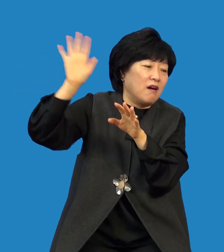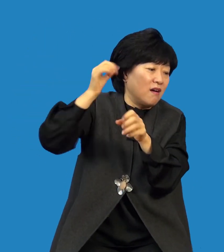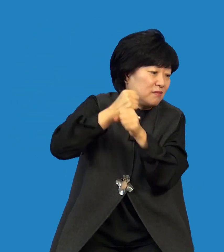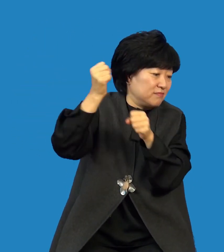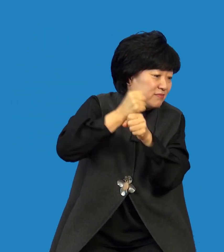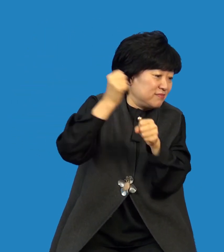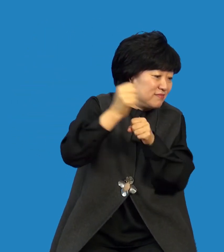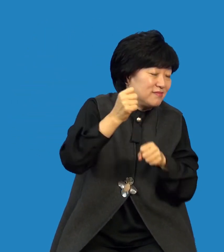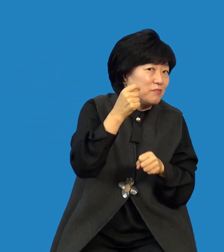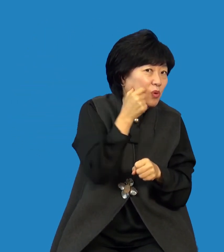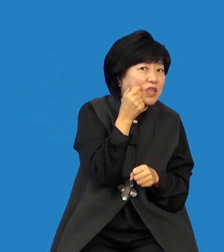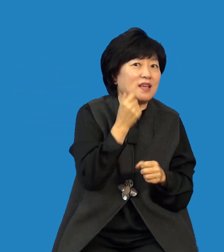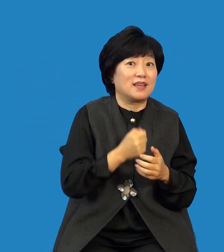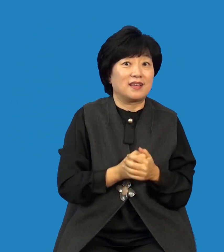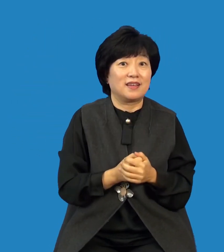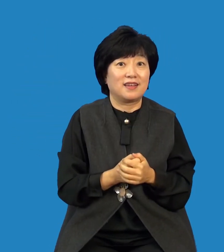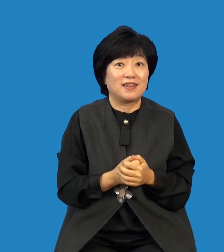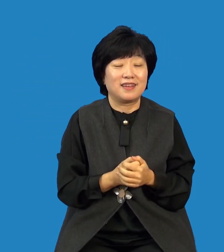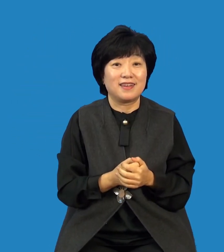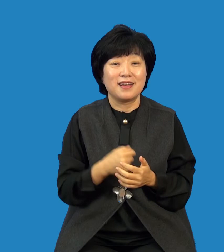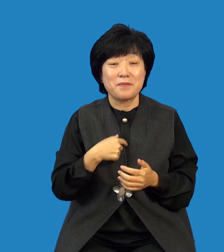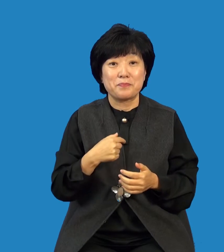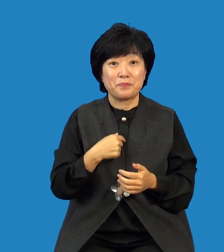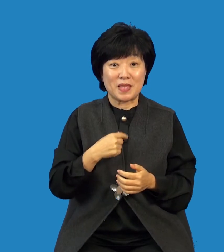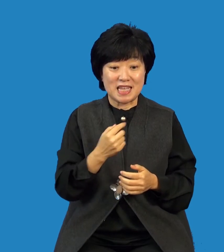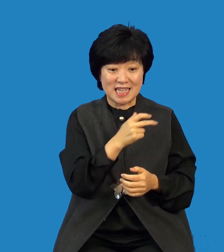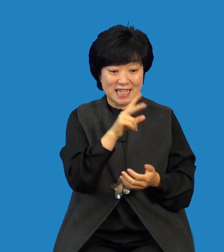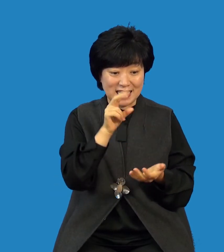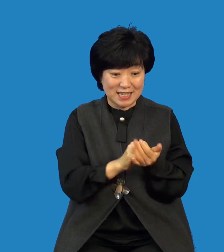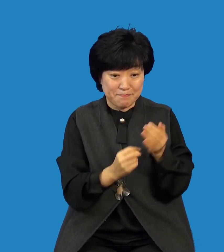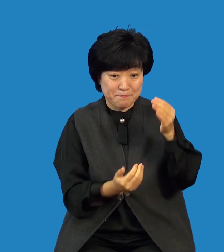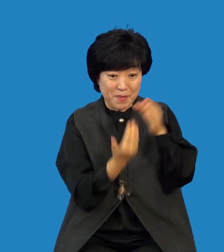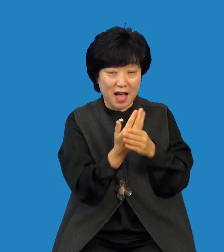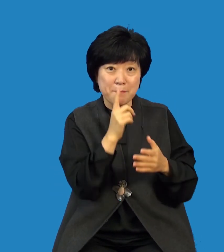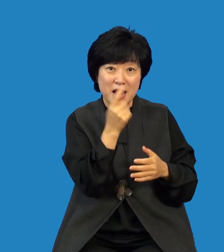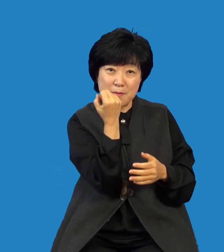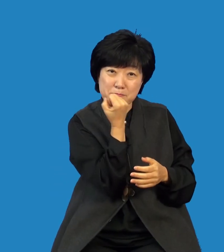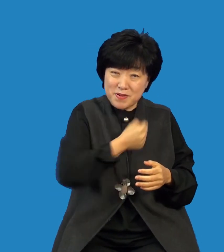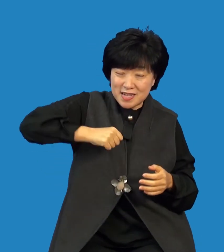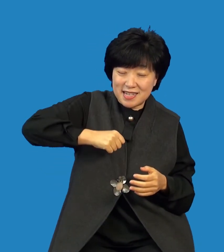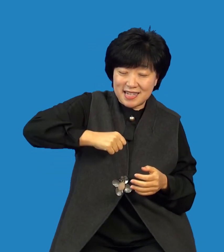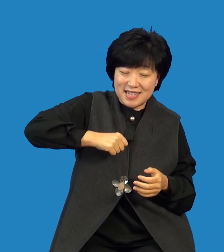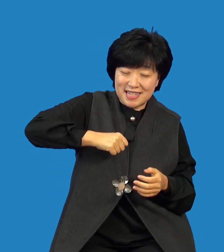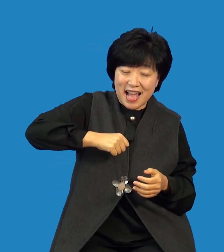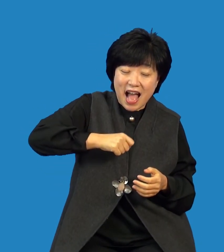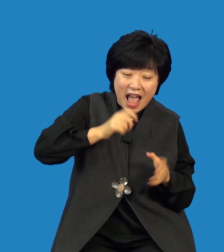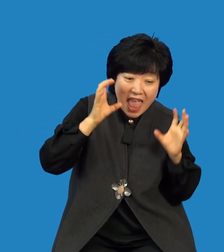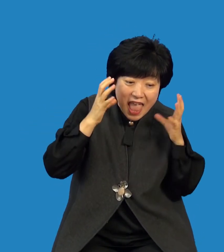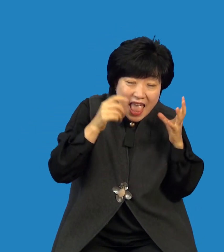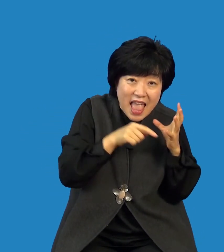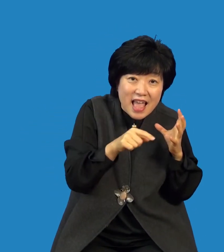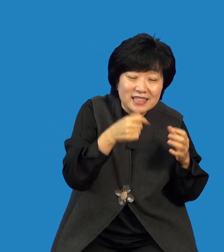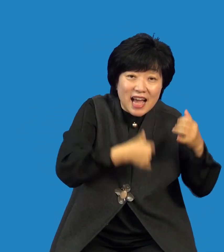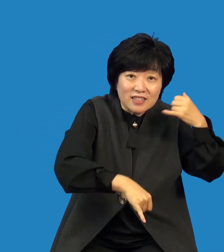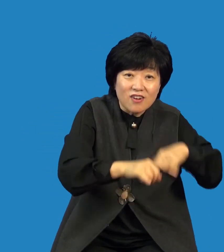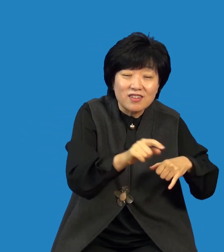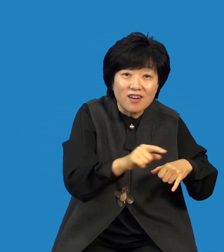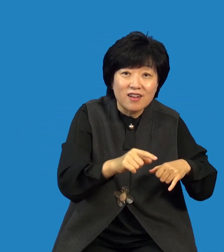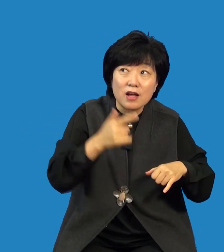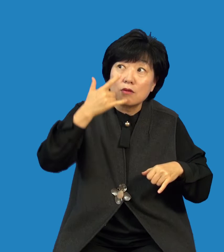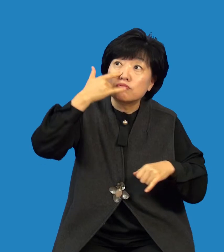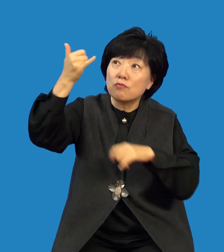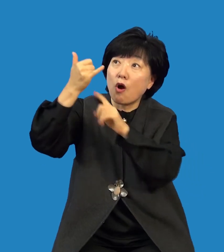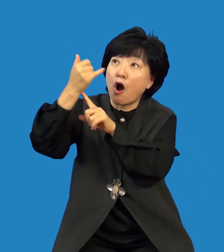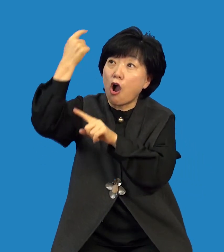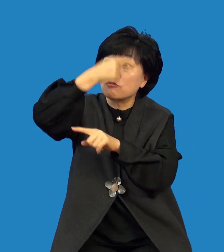치고 너무 행복해요 그러고 엄마 얼굴 보실 수 있는 분이 있어요? 아주 조그만 애기도요 사고 치고 나면 슬슬 숨어요. 애기가 아니고